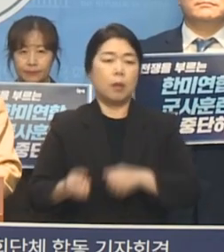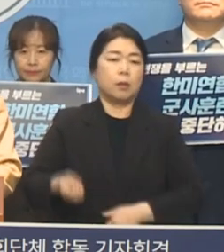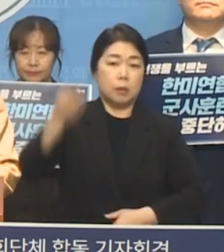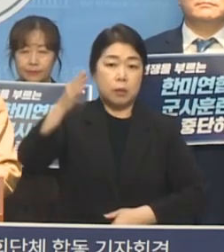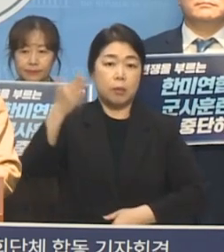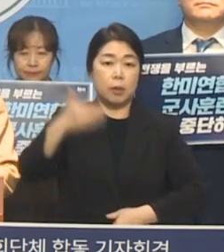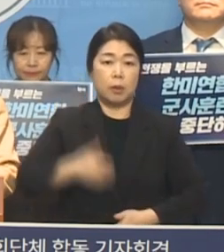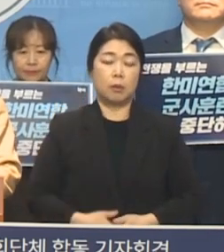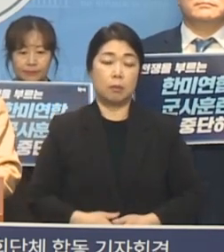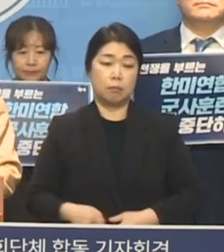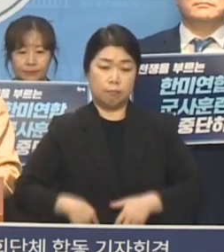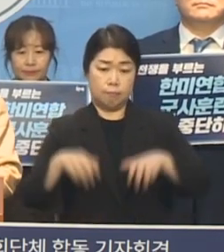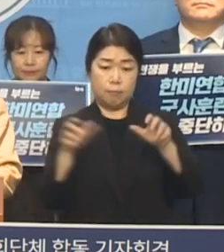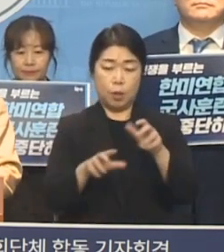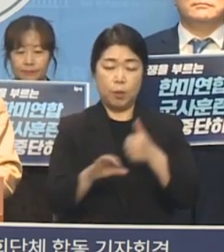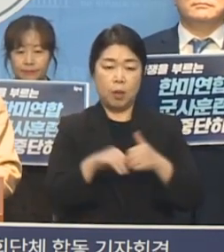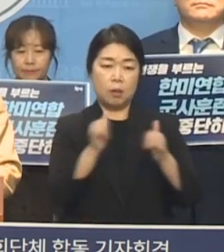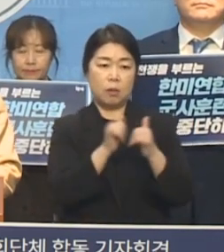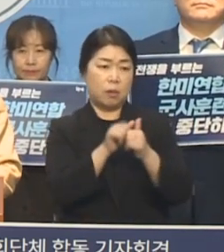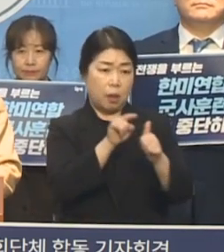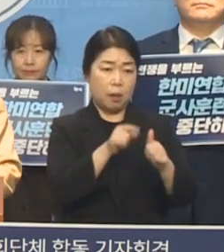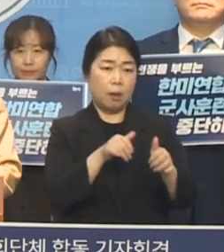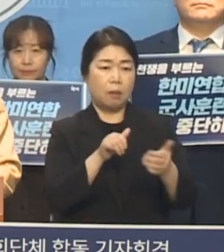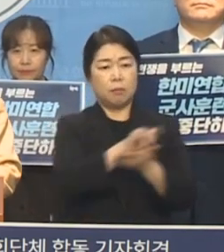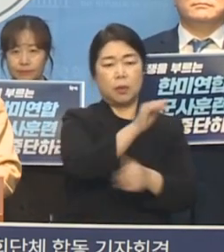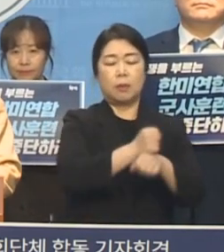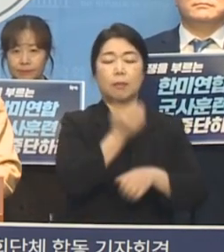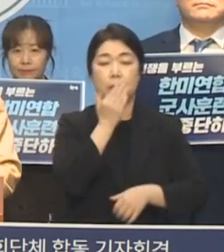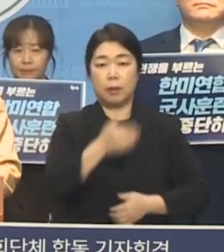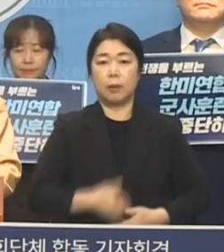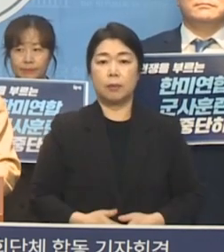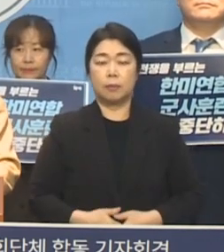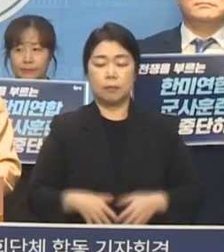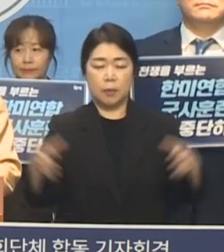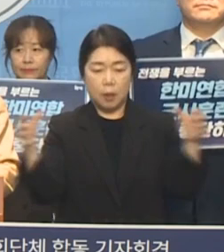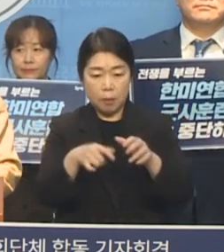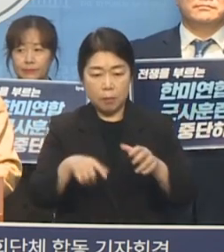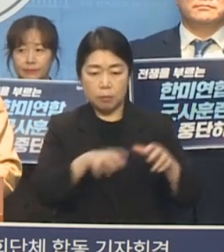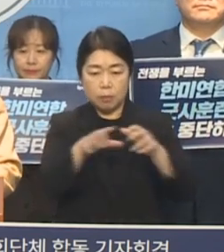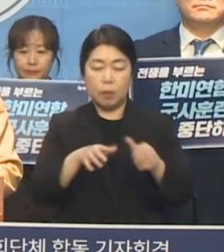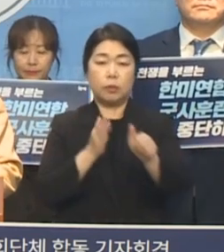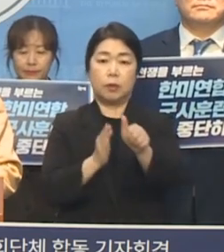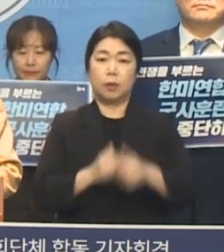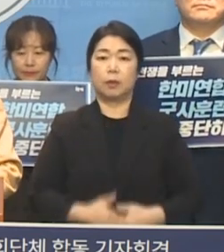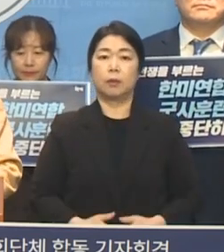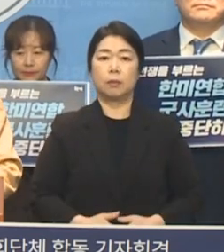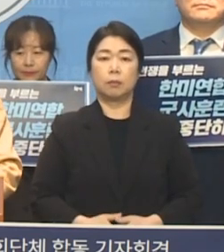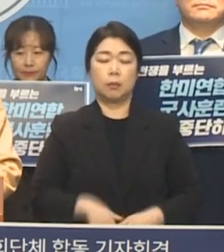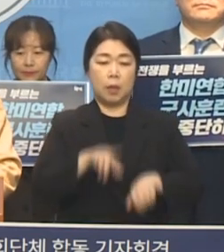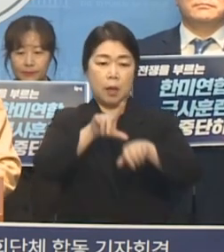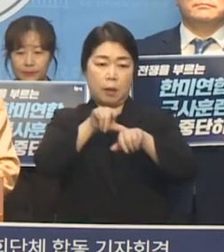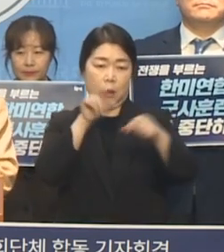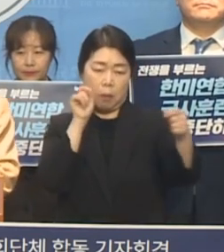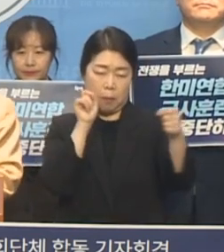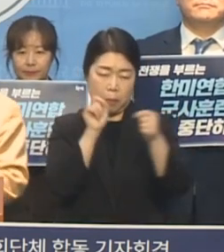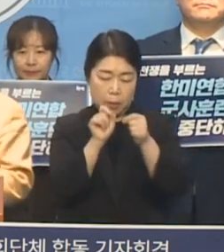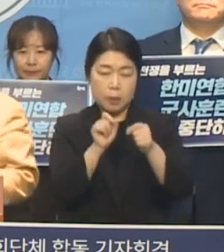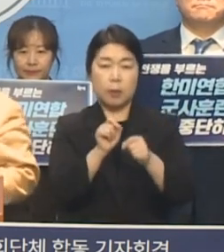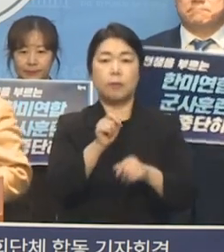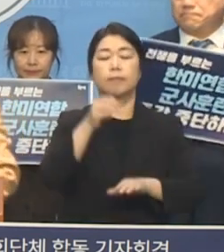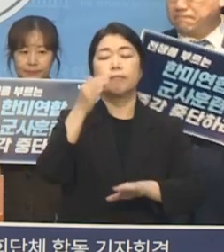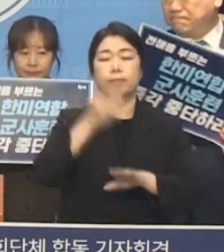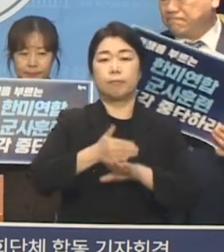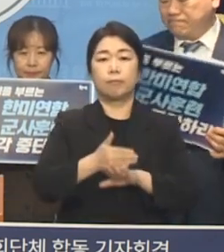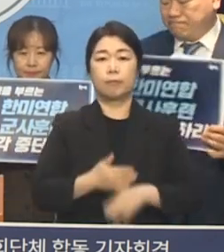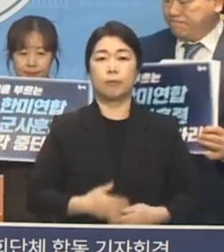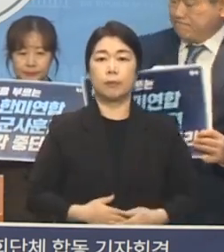단결하면 전쟁 세력들을 몰아낼 수 있습니다. 확실합시다. 때는 마침내 이루고 있습니다. 감사합니다.